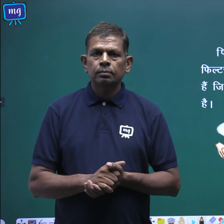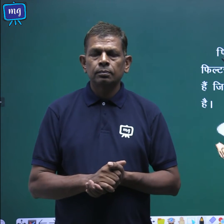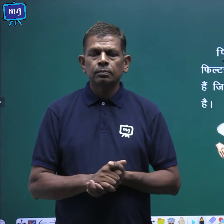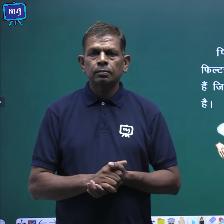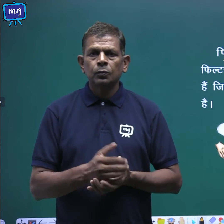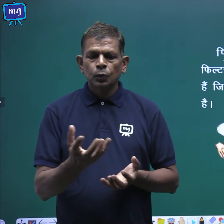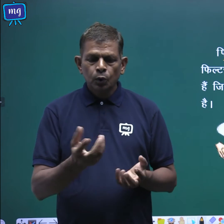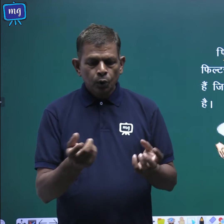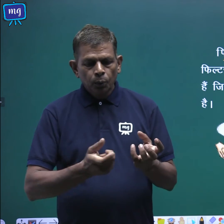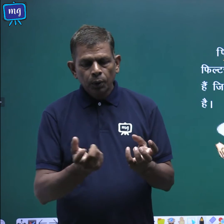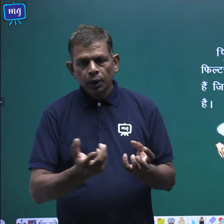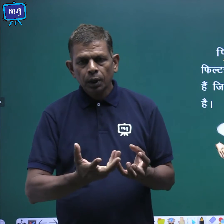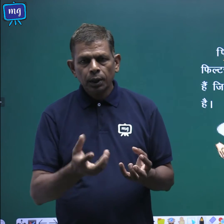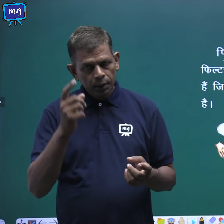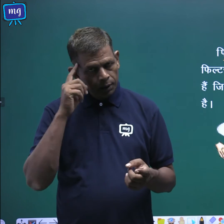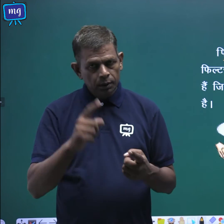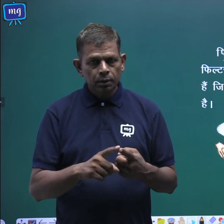फिल्टर करने के लिए